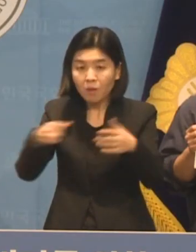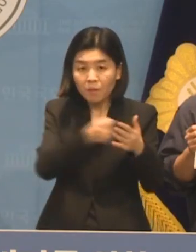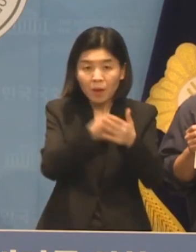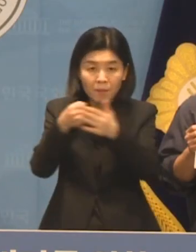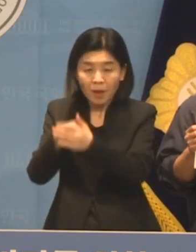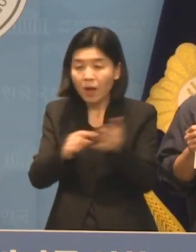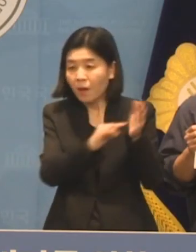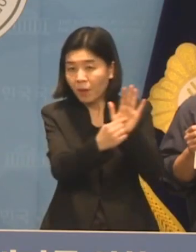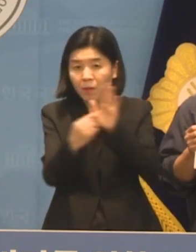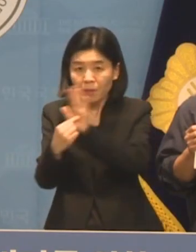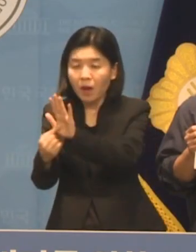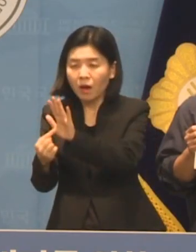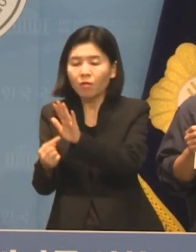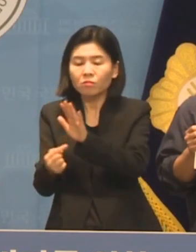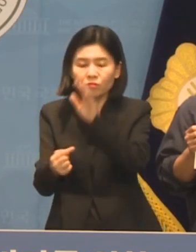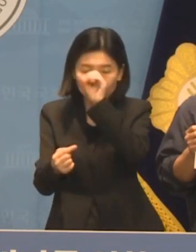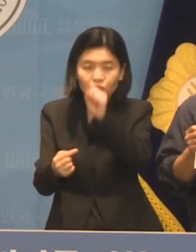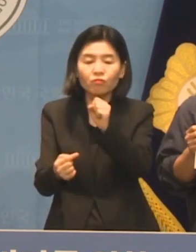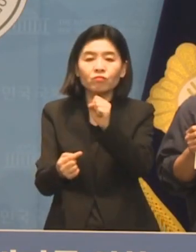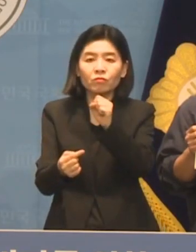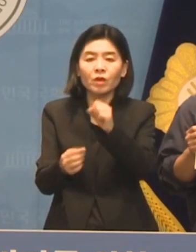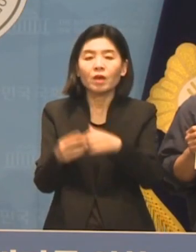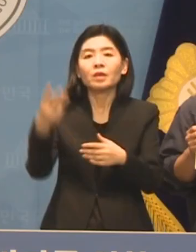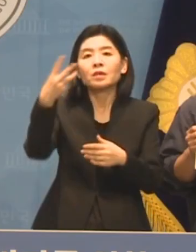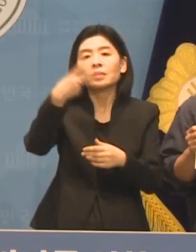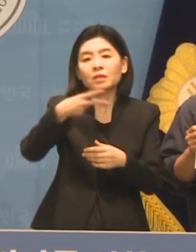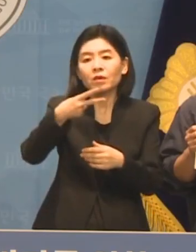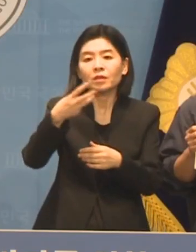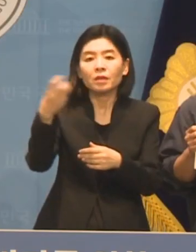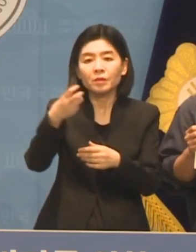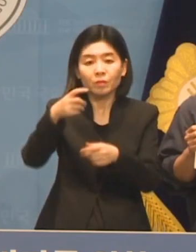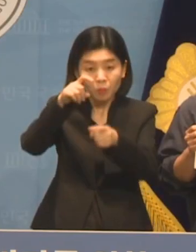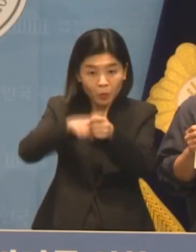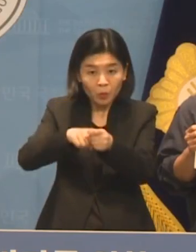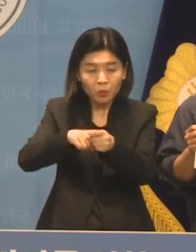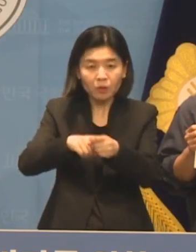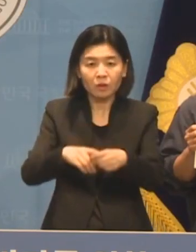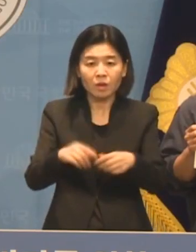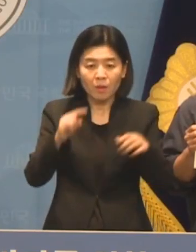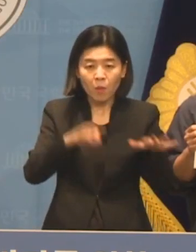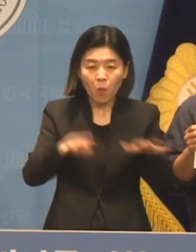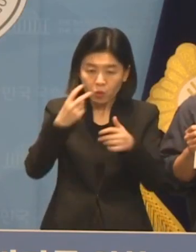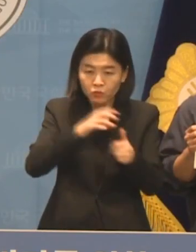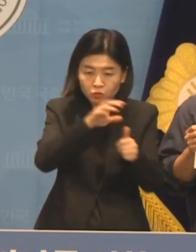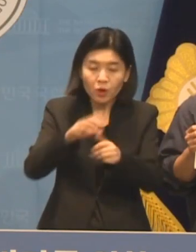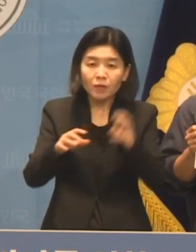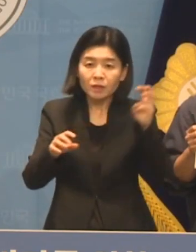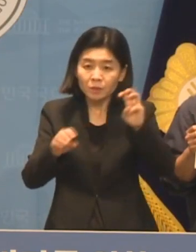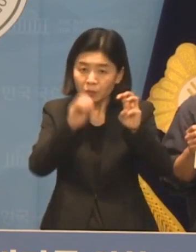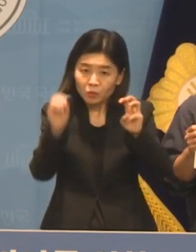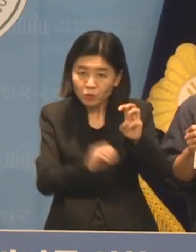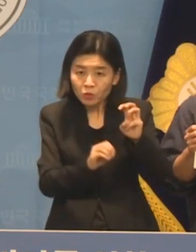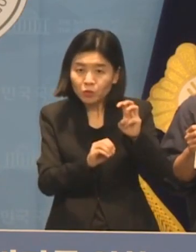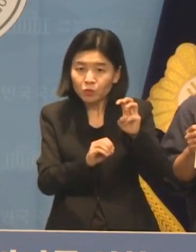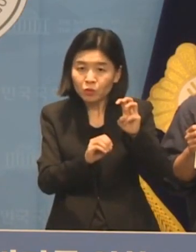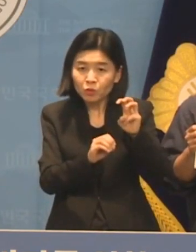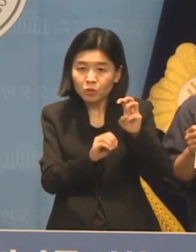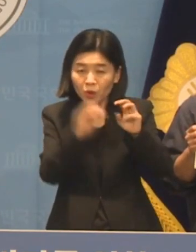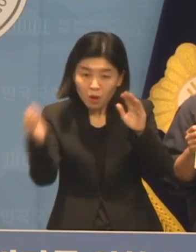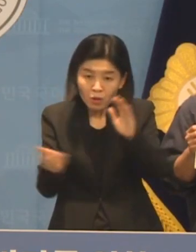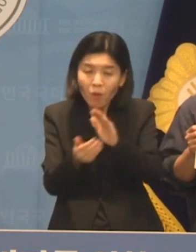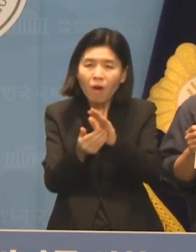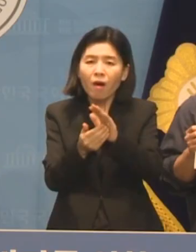무척 고무적인 일이나 2030년까지 30%의 해양보호구역 지정이라는 목표를 달성하기까지는 아직